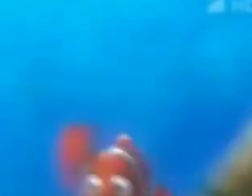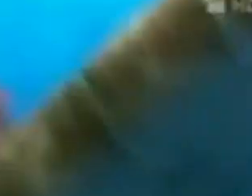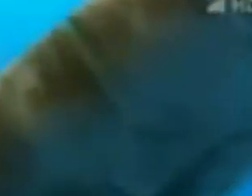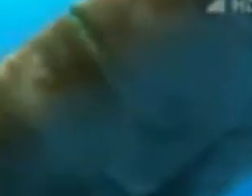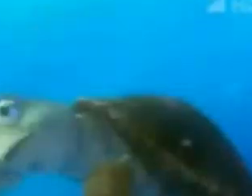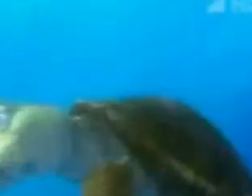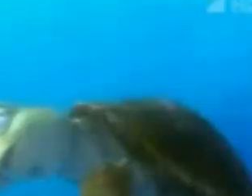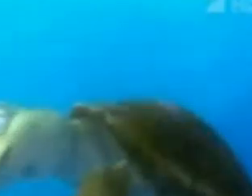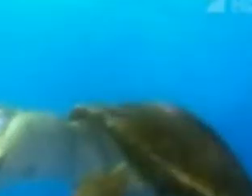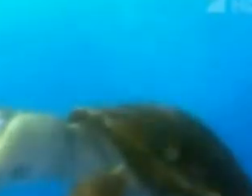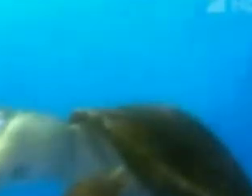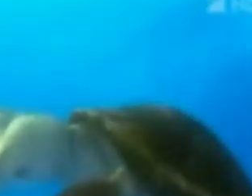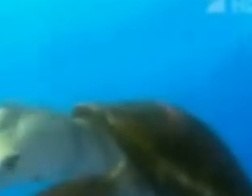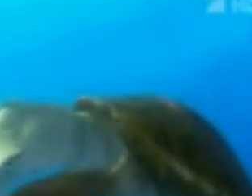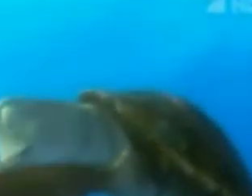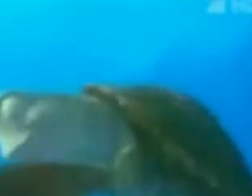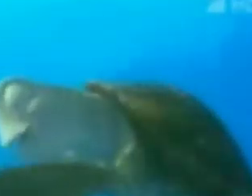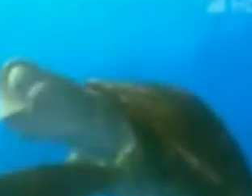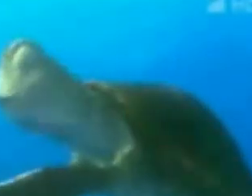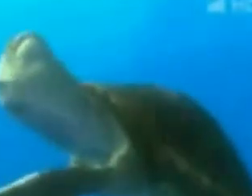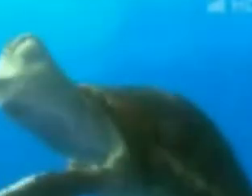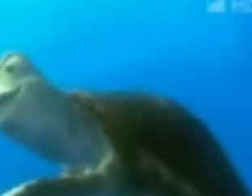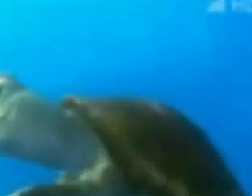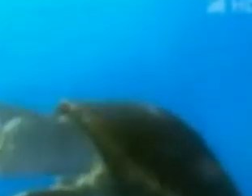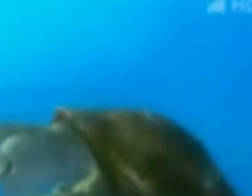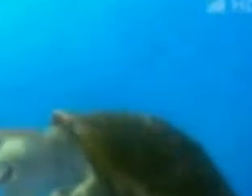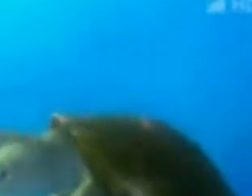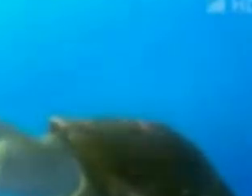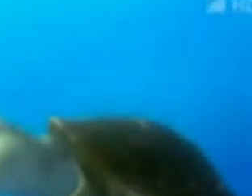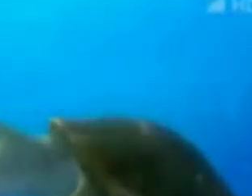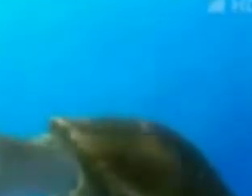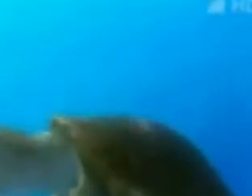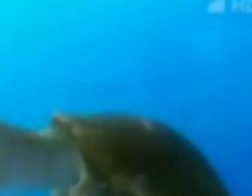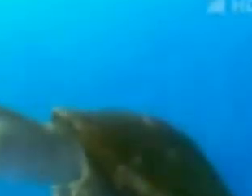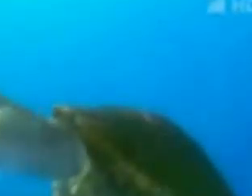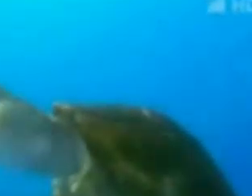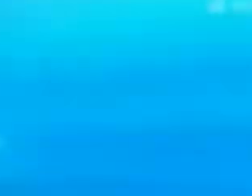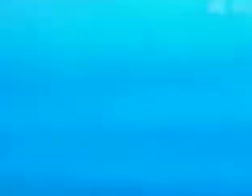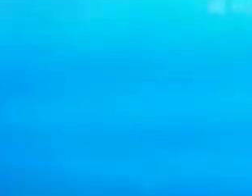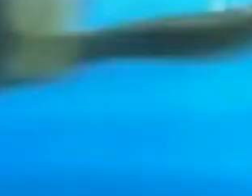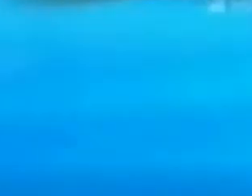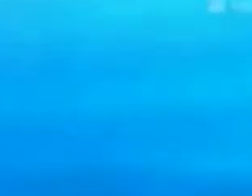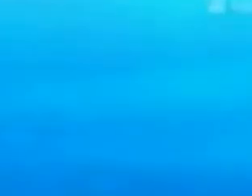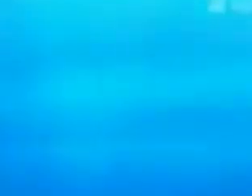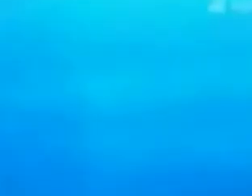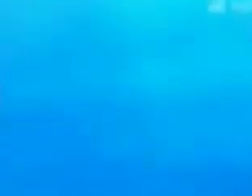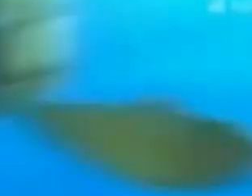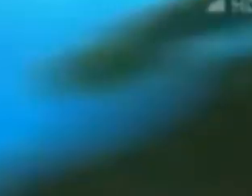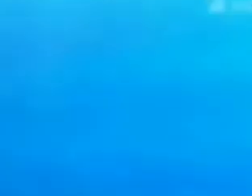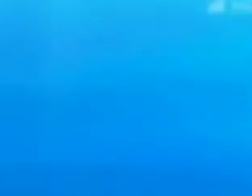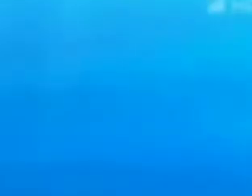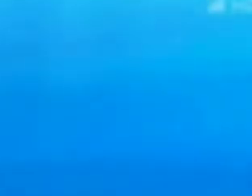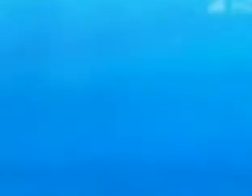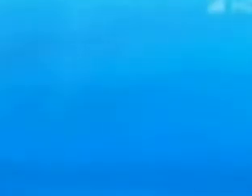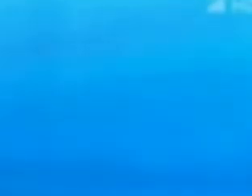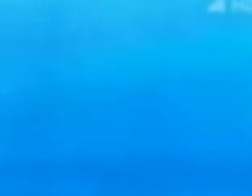Essa não! Ô, segura o coco, irmão. Vamos ver o que o esguicho faz sozinho.